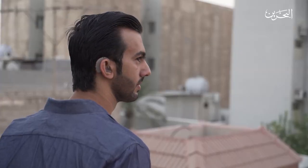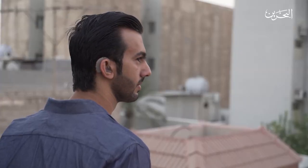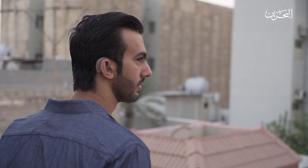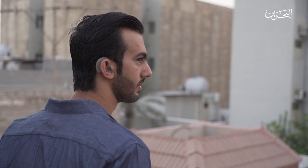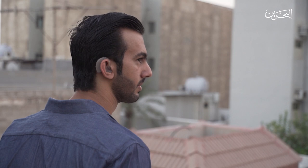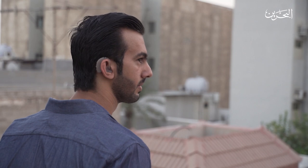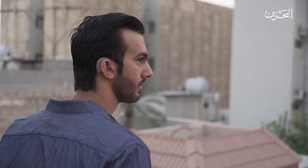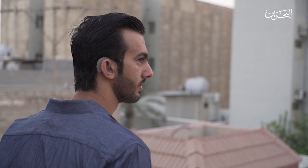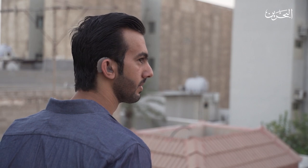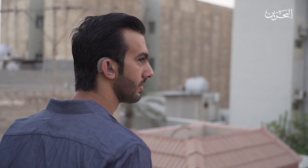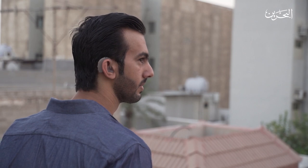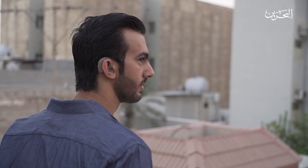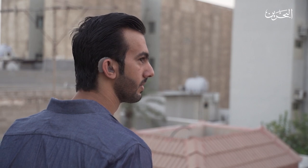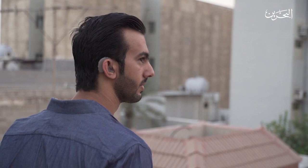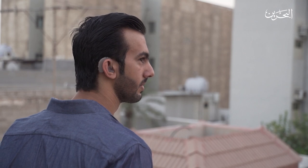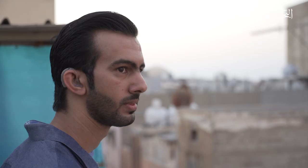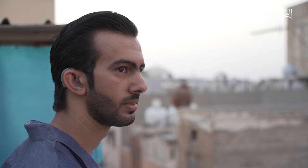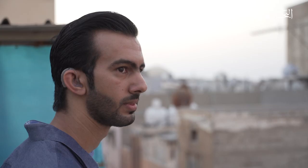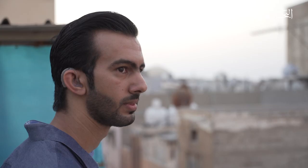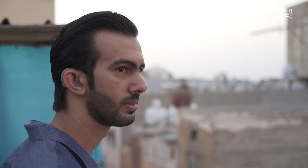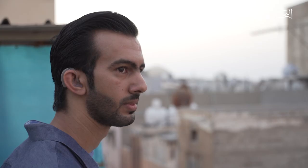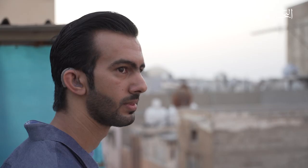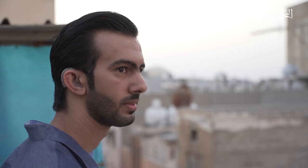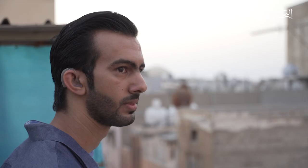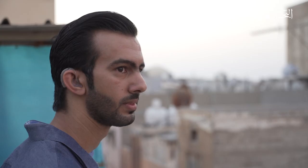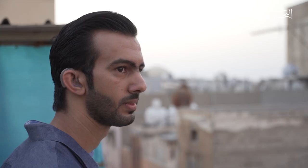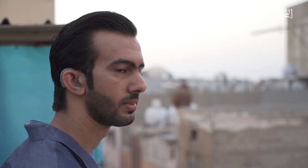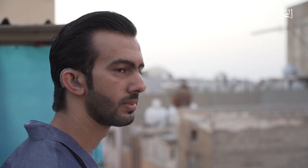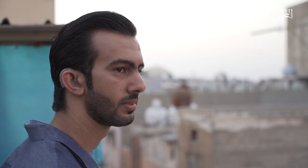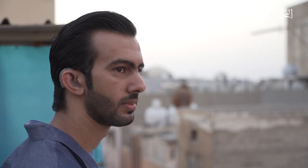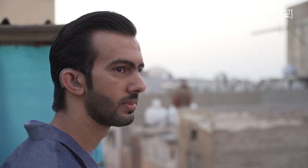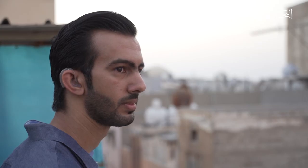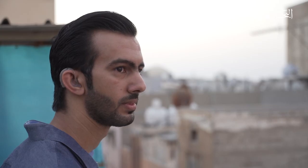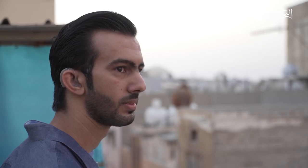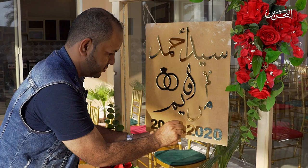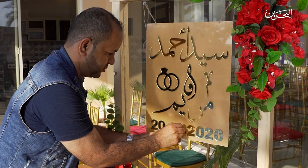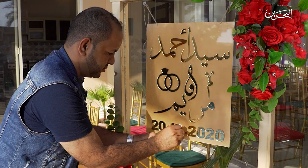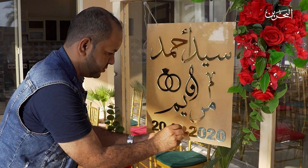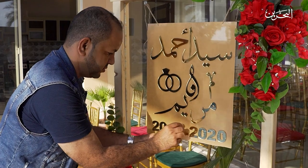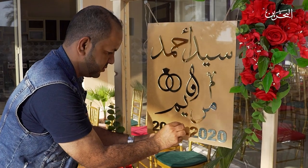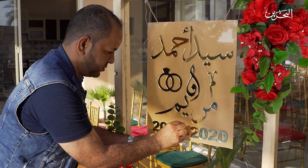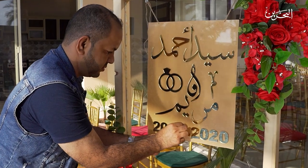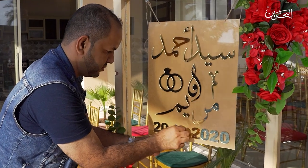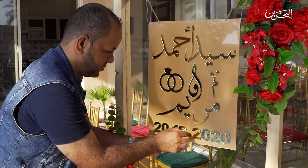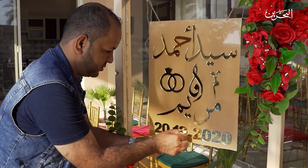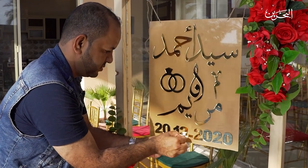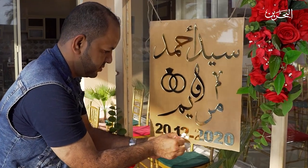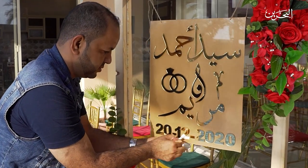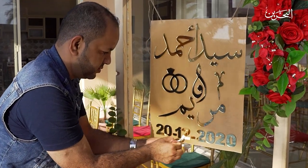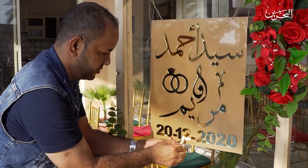الأزمة زادتهم اصرار وقوة، واستطاعوا إنهم يقولون للجميع بأن الدرب ليس